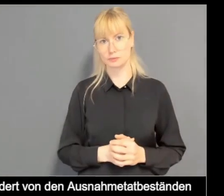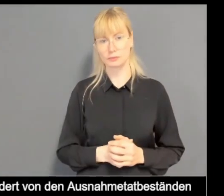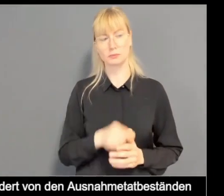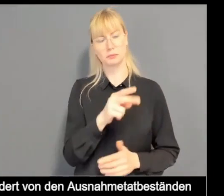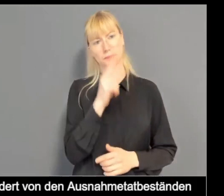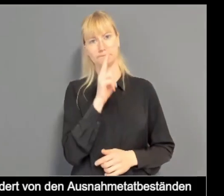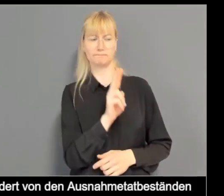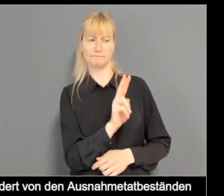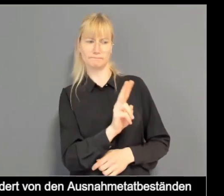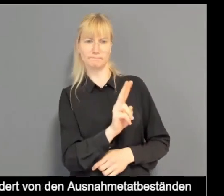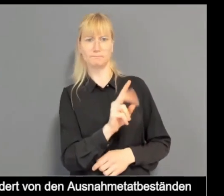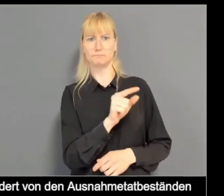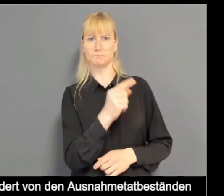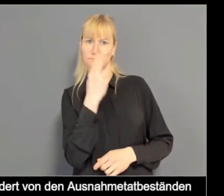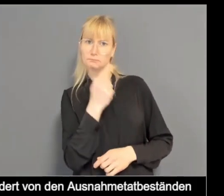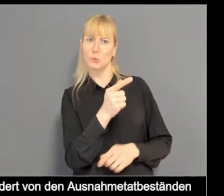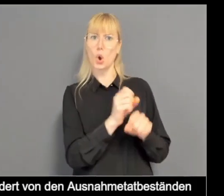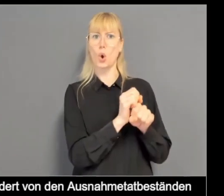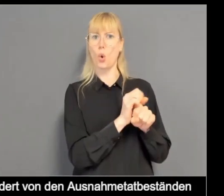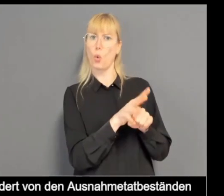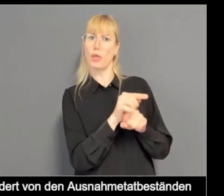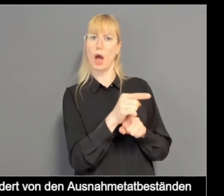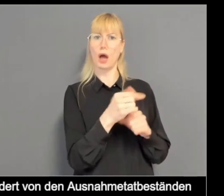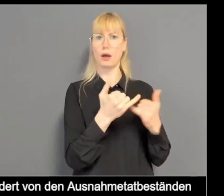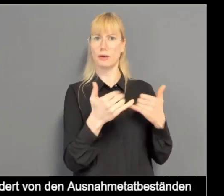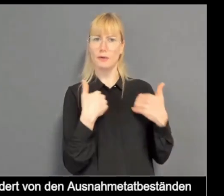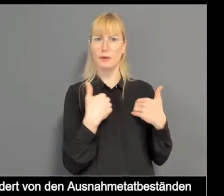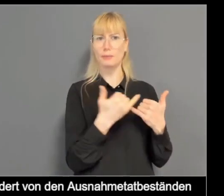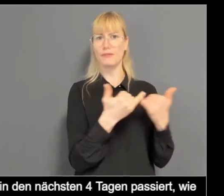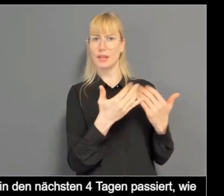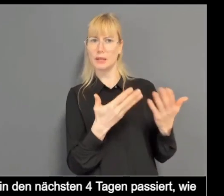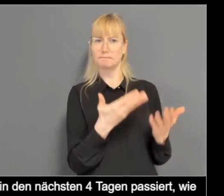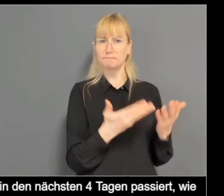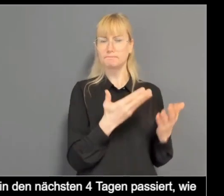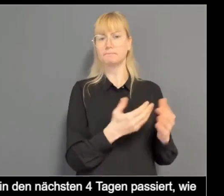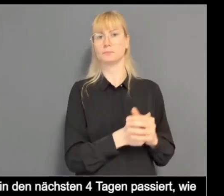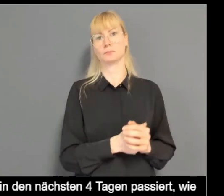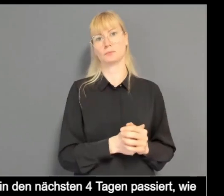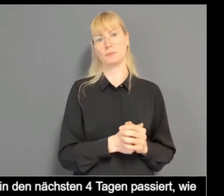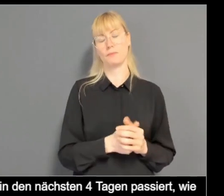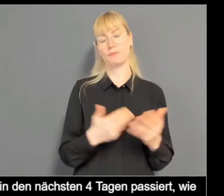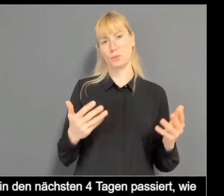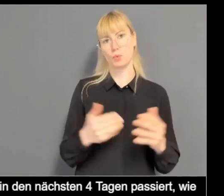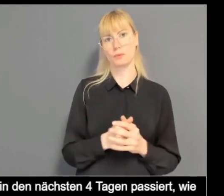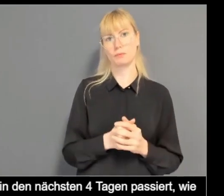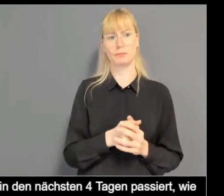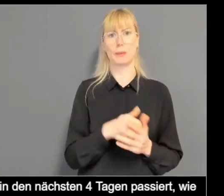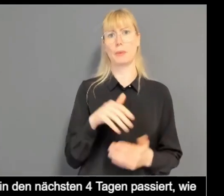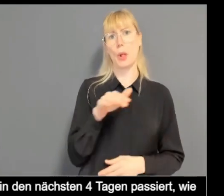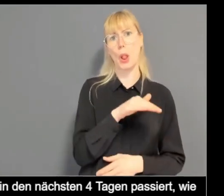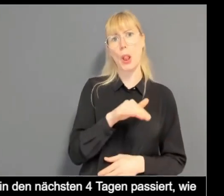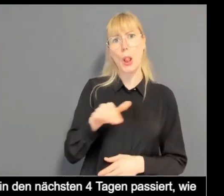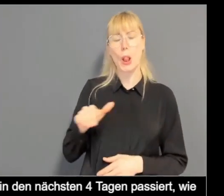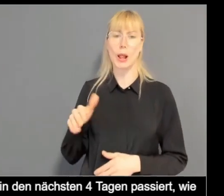Unterricht, einfach um da auch einen ersten Schritt zu machen, auch zu beobachten, was es bedeutet, insbesondere auch vor